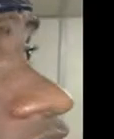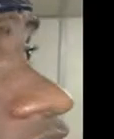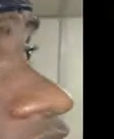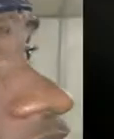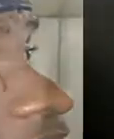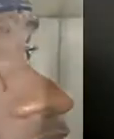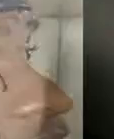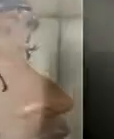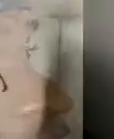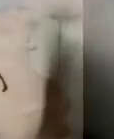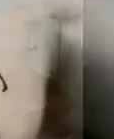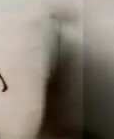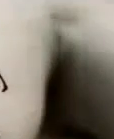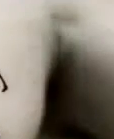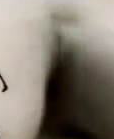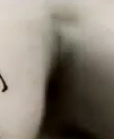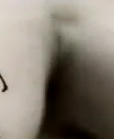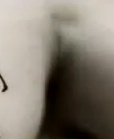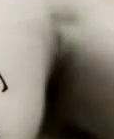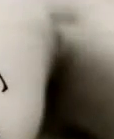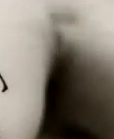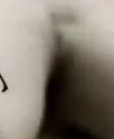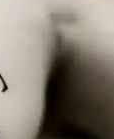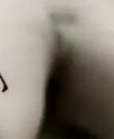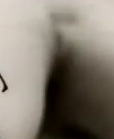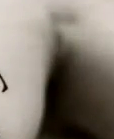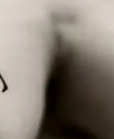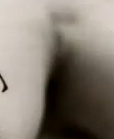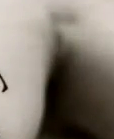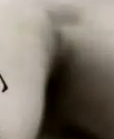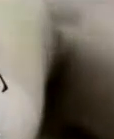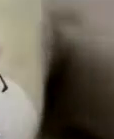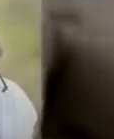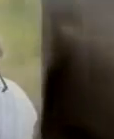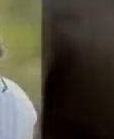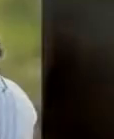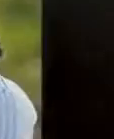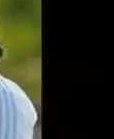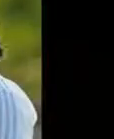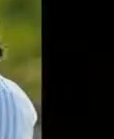Mas de brinquinho, Ricardo, o dia vai ficar